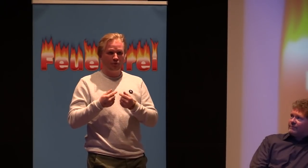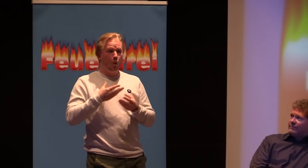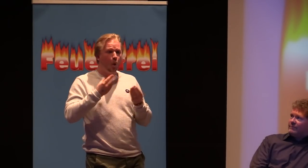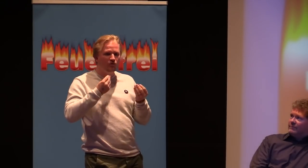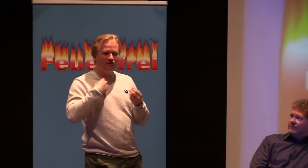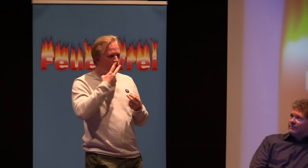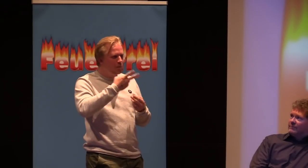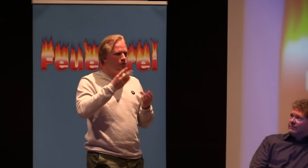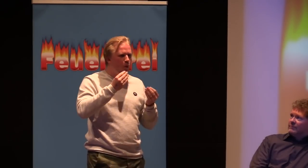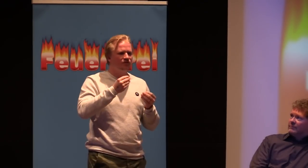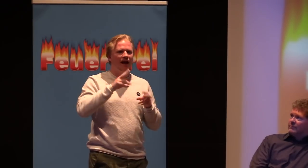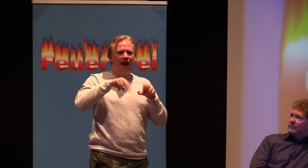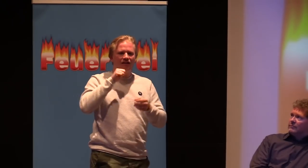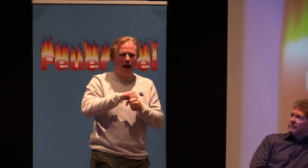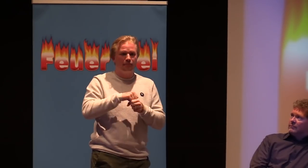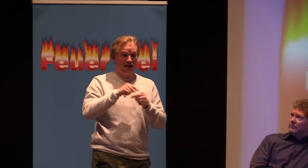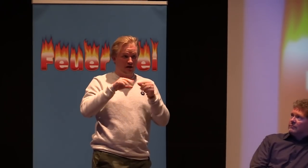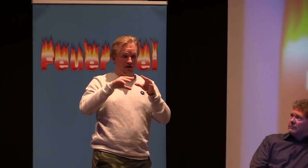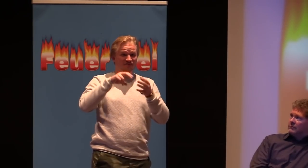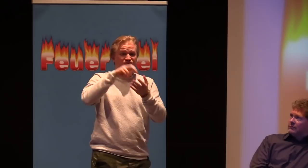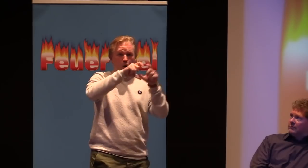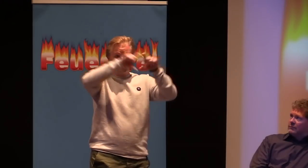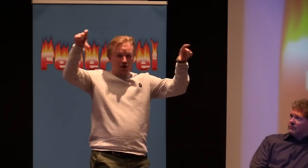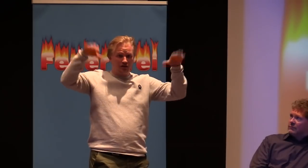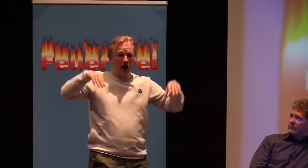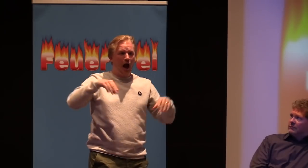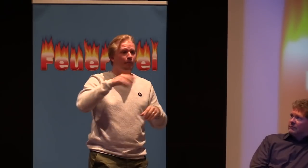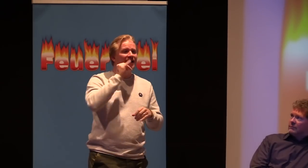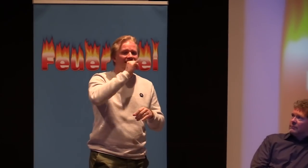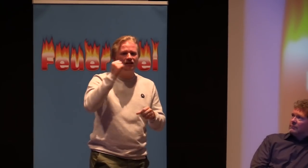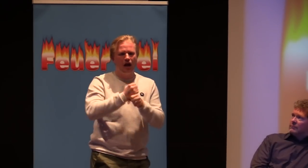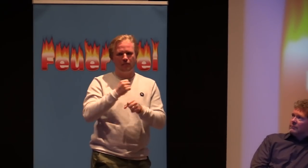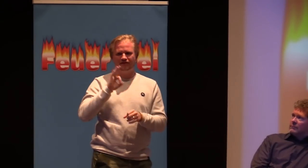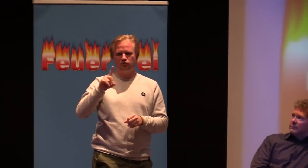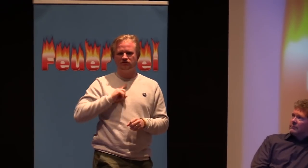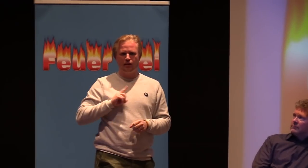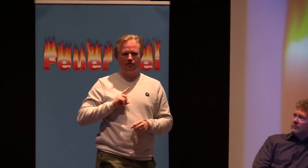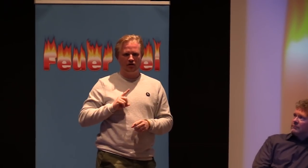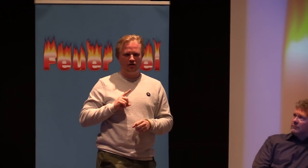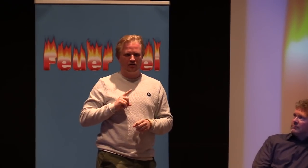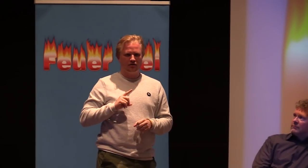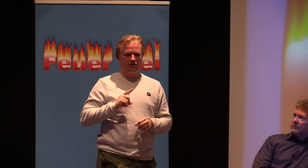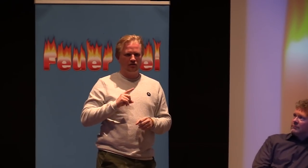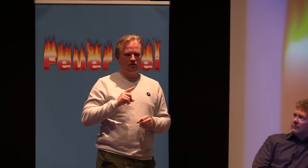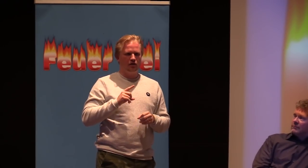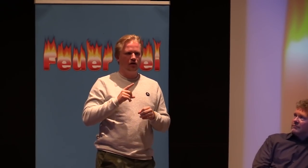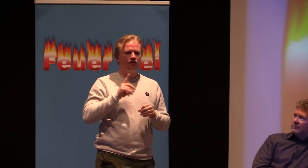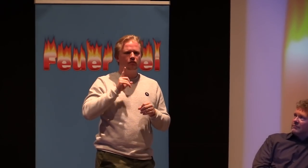und man hat so ein Team um sich. Also was ich ganz oft sehe, ist, dass wenn es